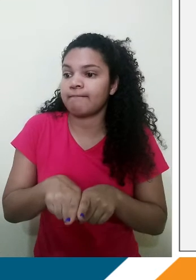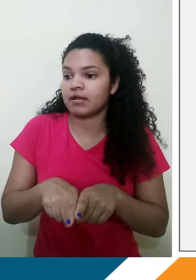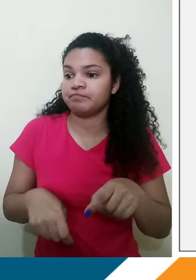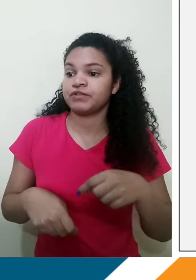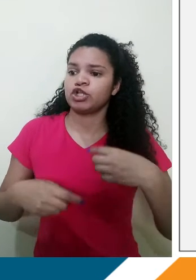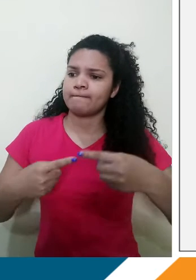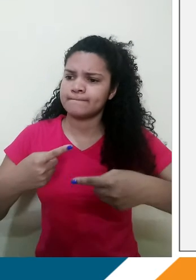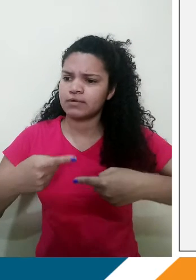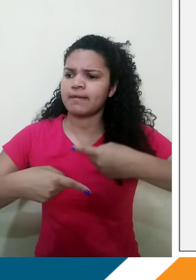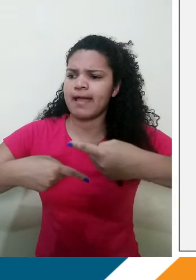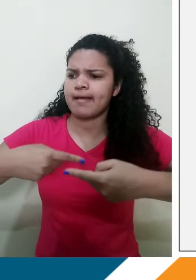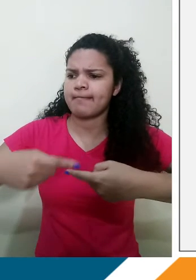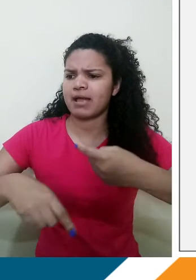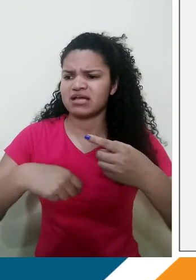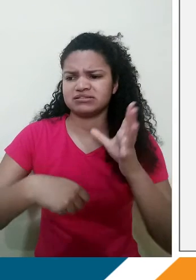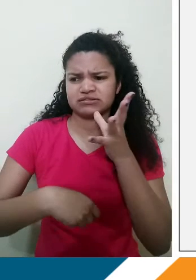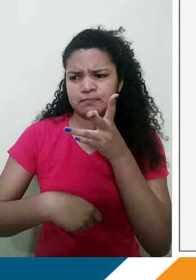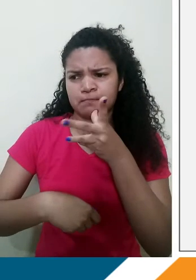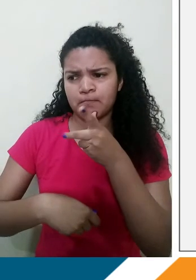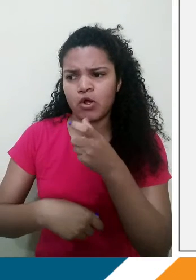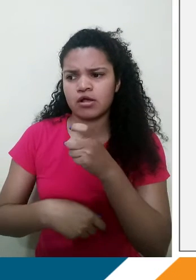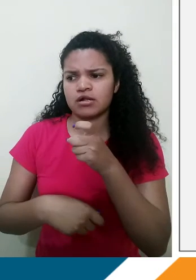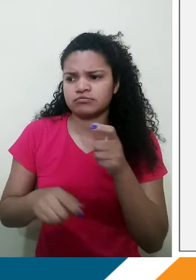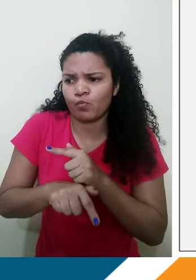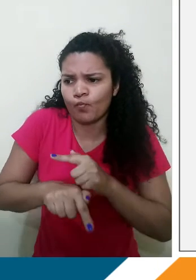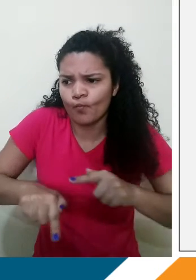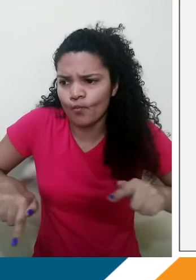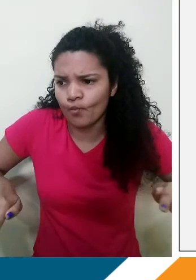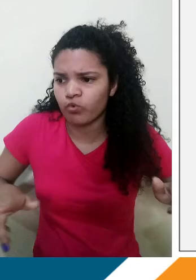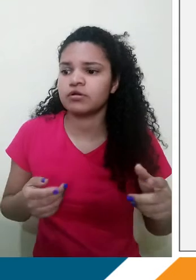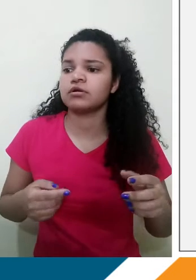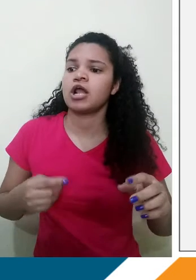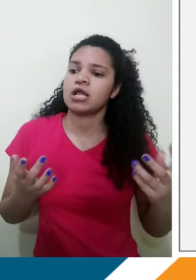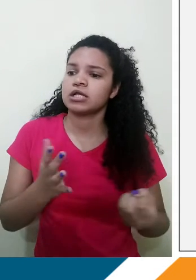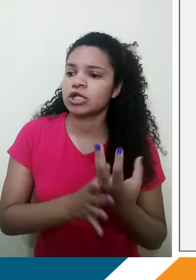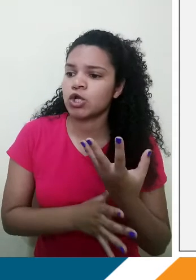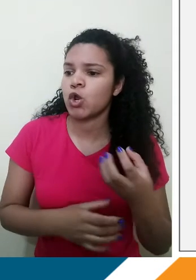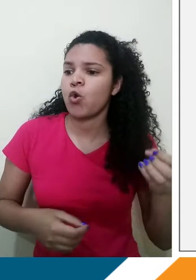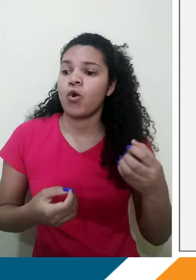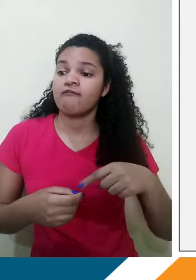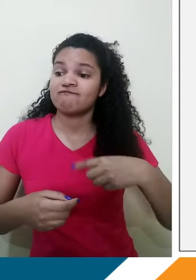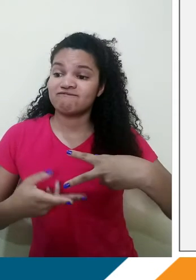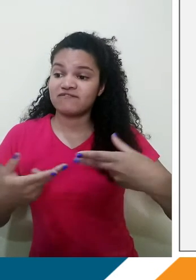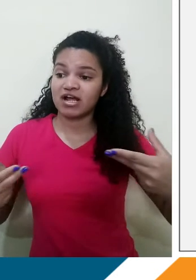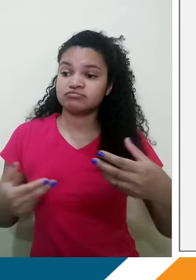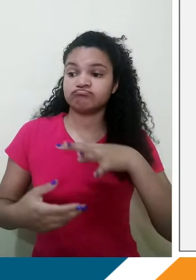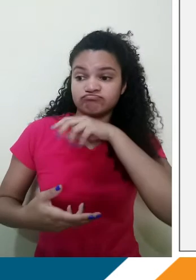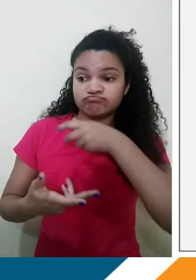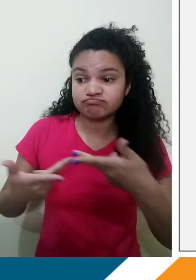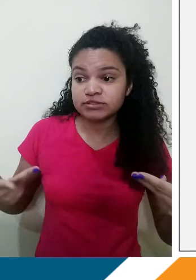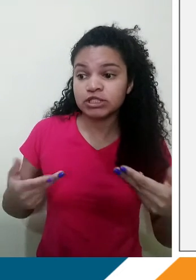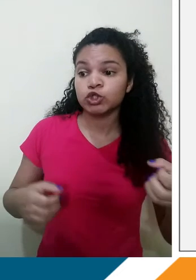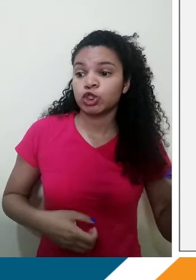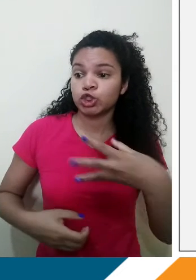em espécies ou subespécies diferentes das originais e das que ficaram em outros refúgios. E aí, nessa questão, a